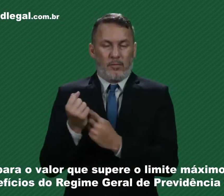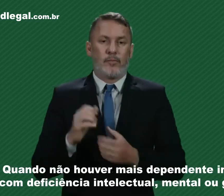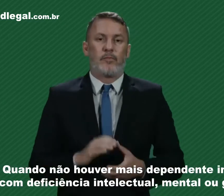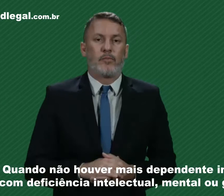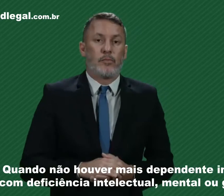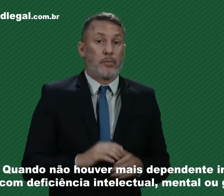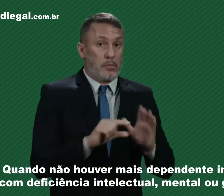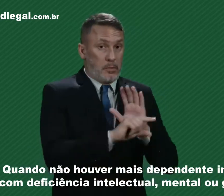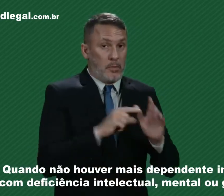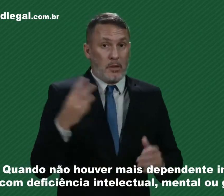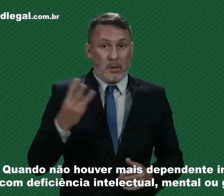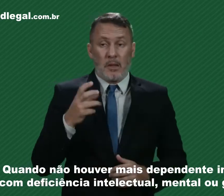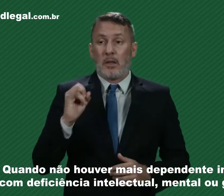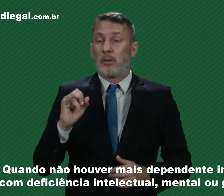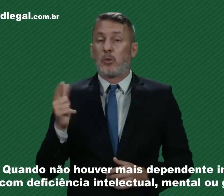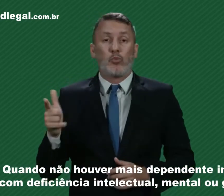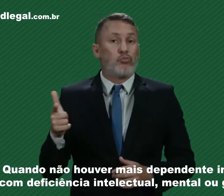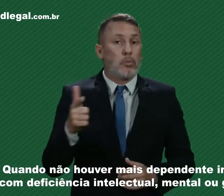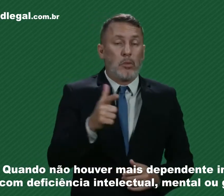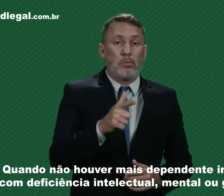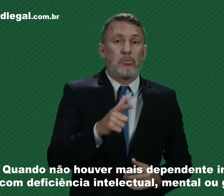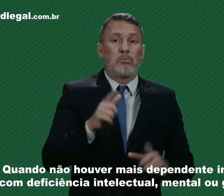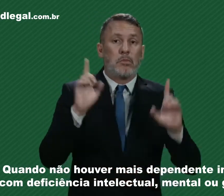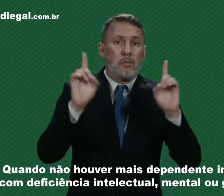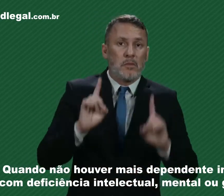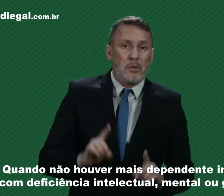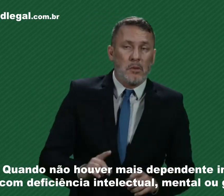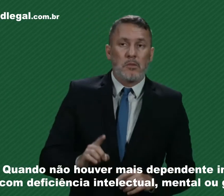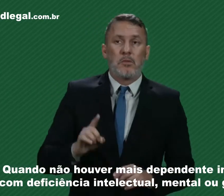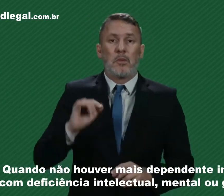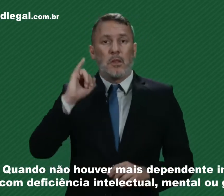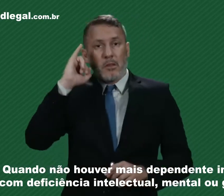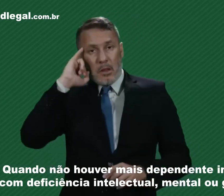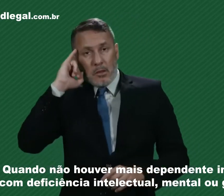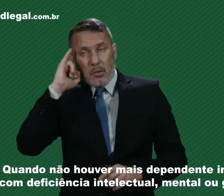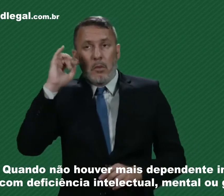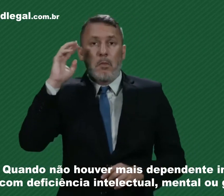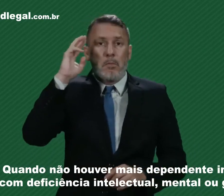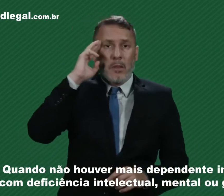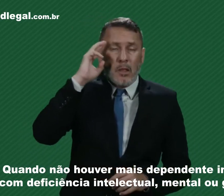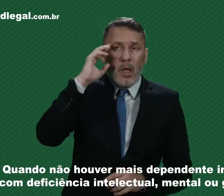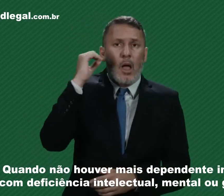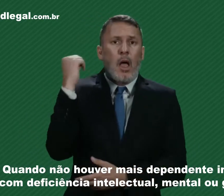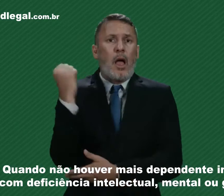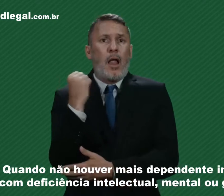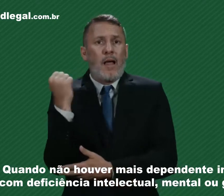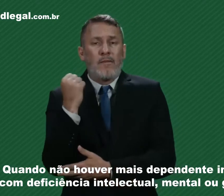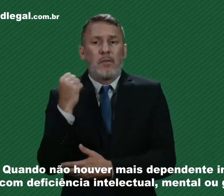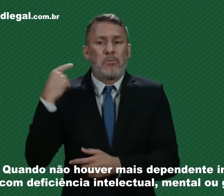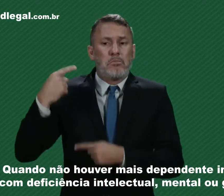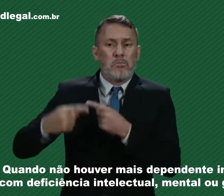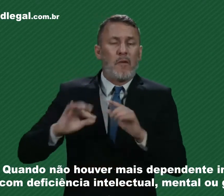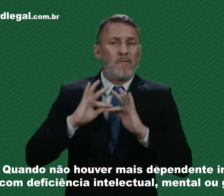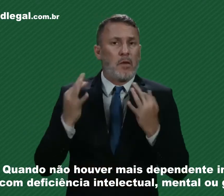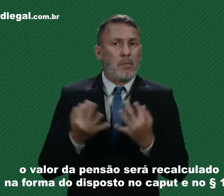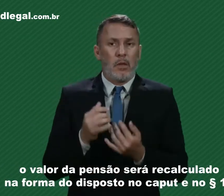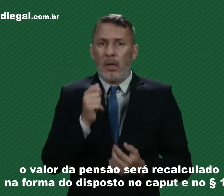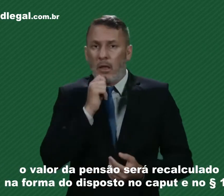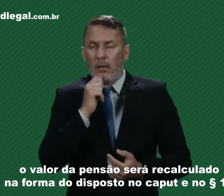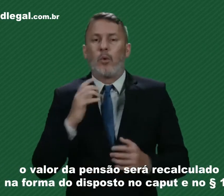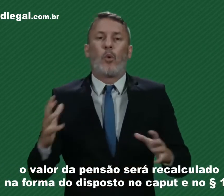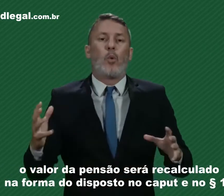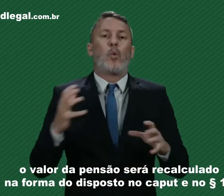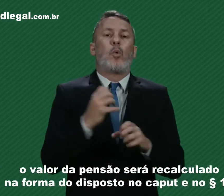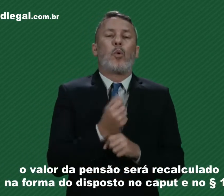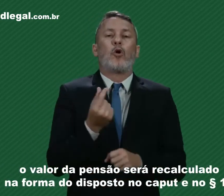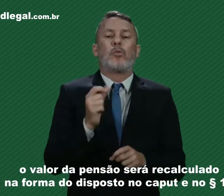social. Parágrafo 3º. Quando não houver mais dependente inválido ou com deficiência intelectual, mental ou grave, o